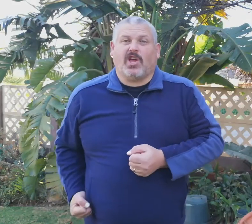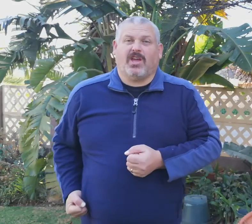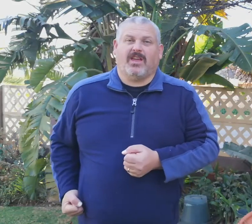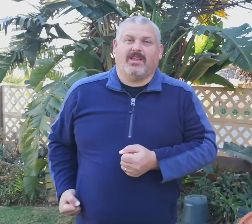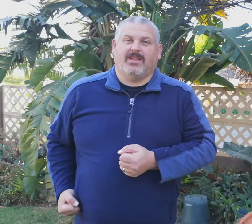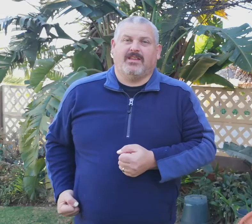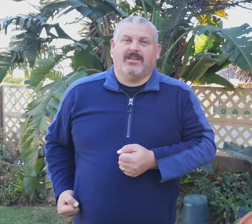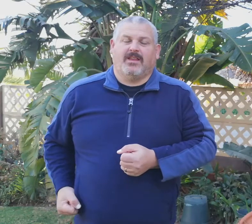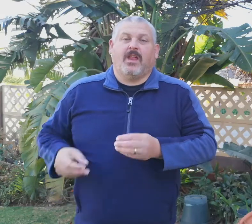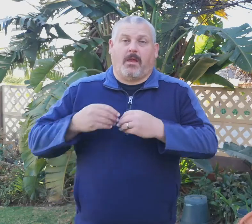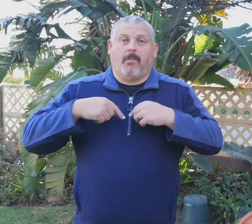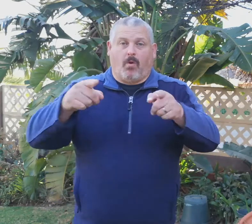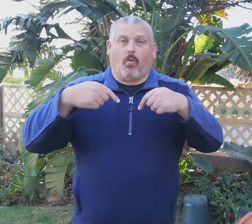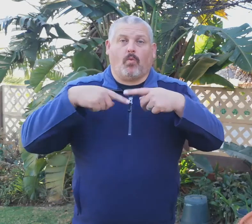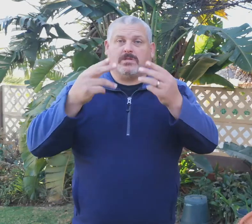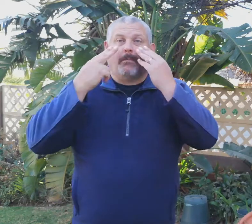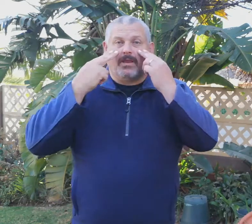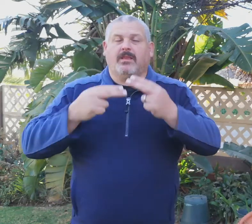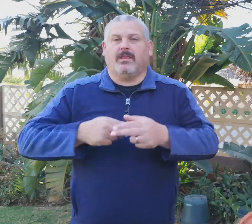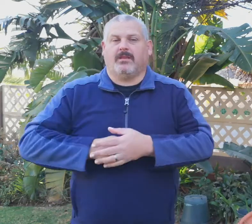zelfzucht, maar ons blind.